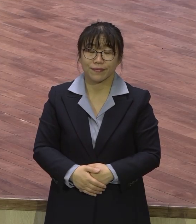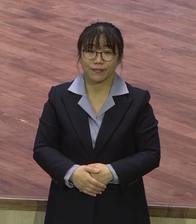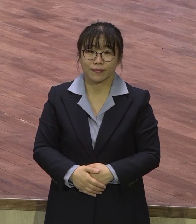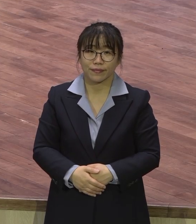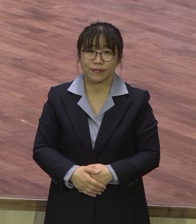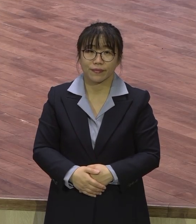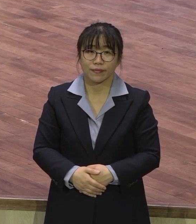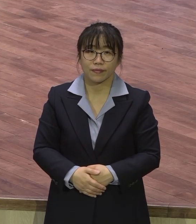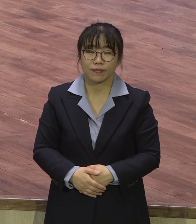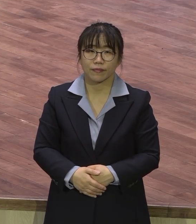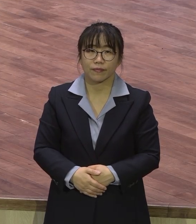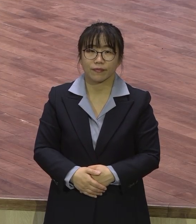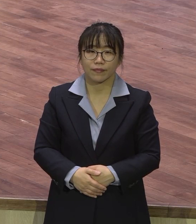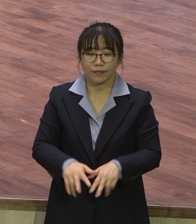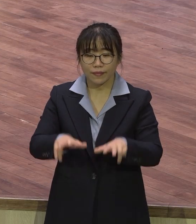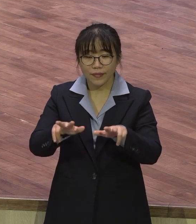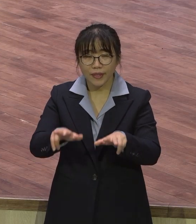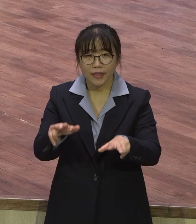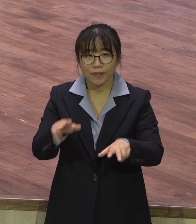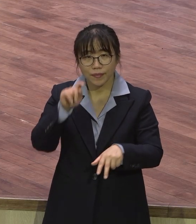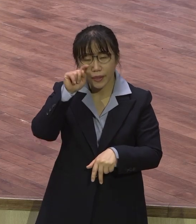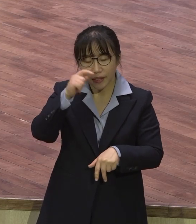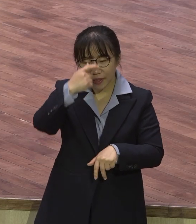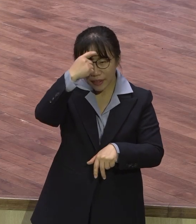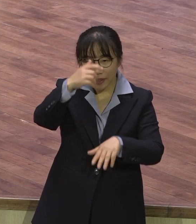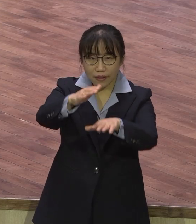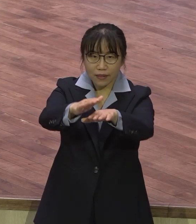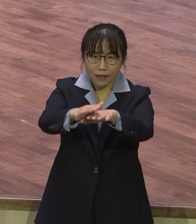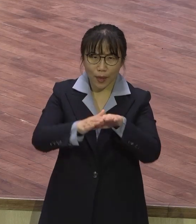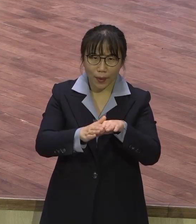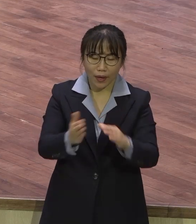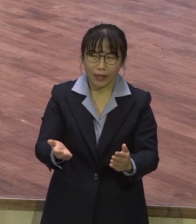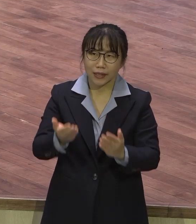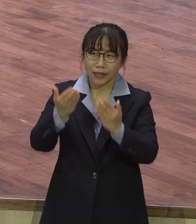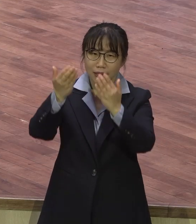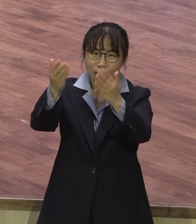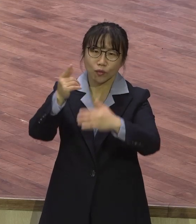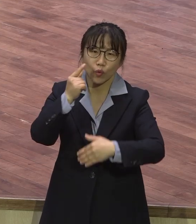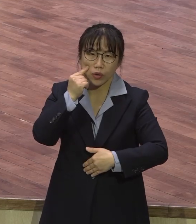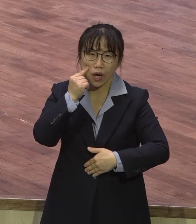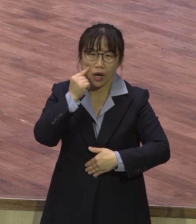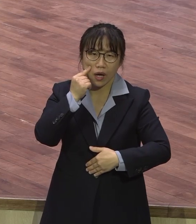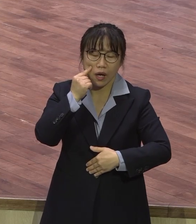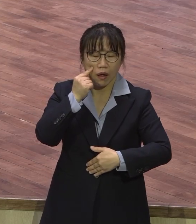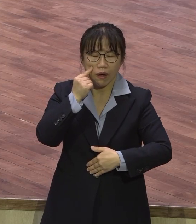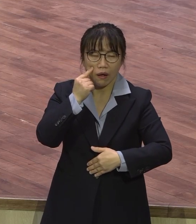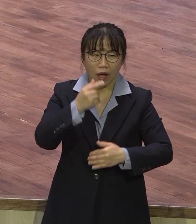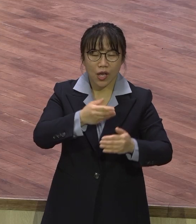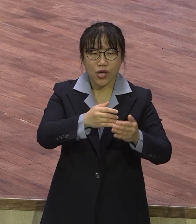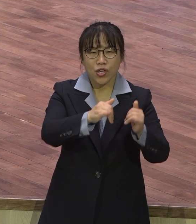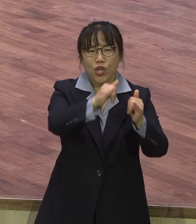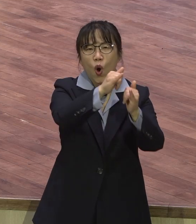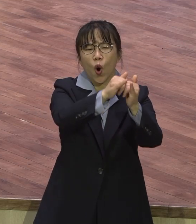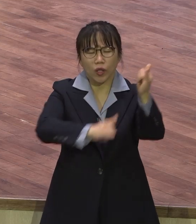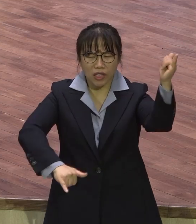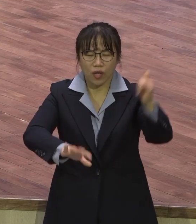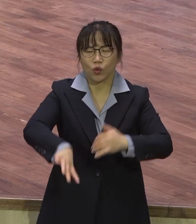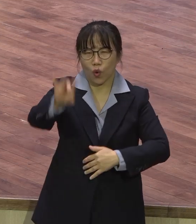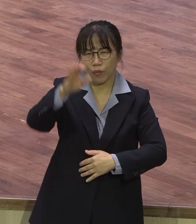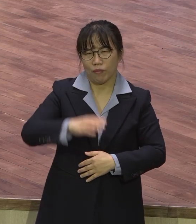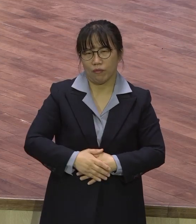이렇게 예배를 못 드리는 적은 기독교 여사상 거의 없었어요 이렇게